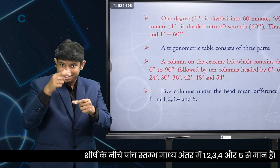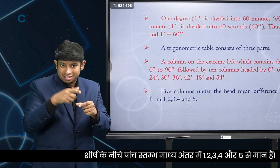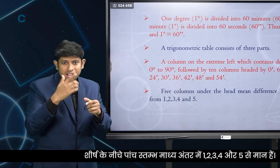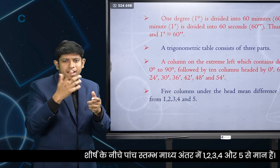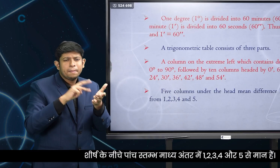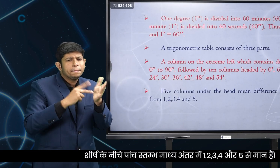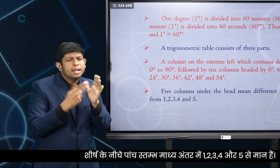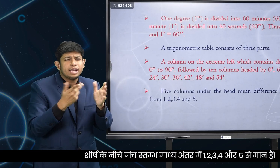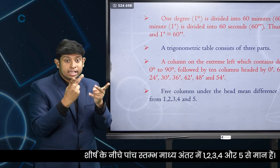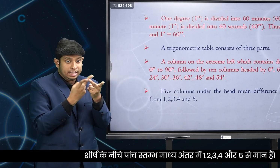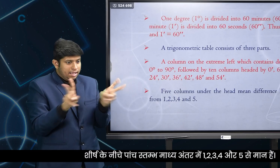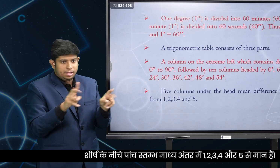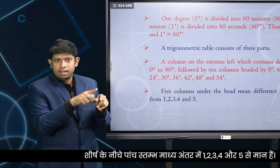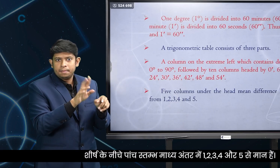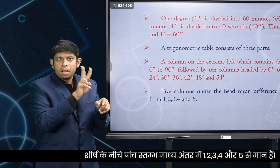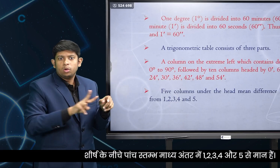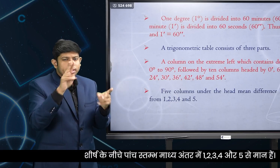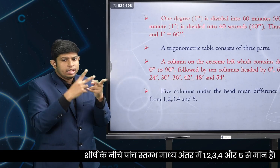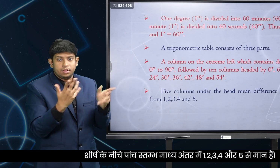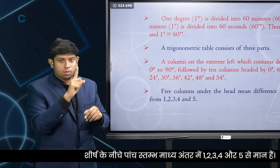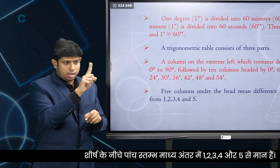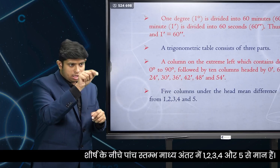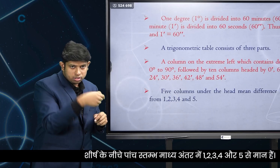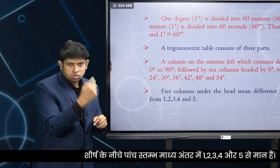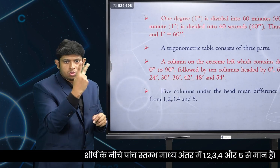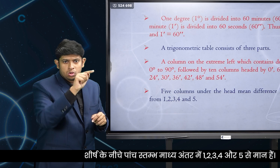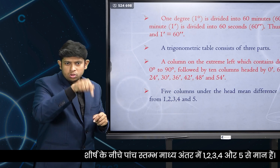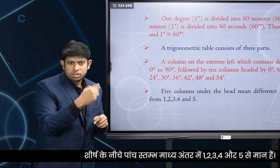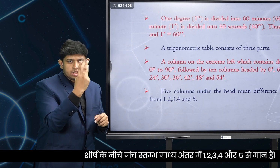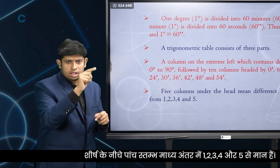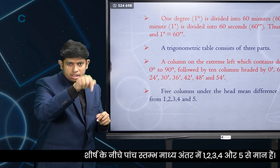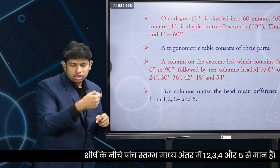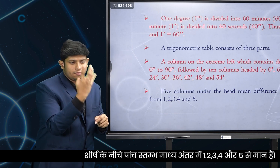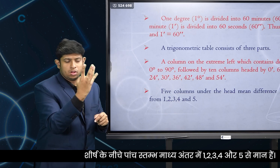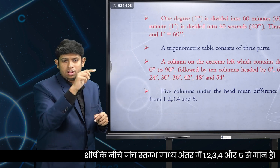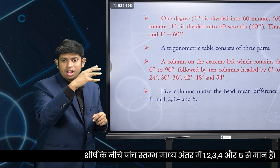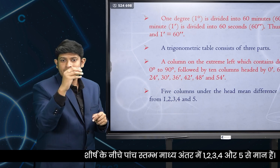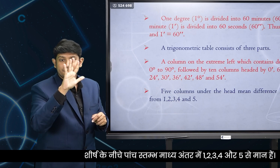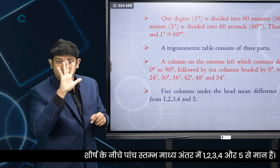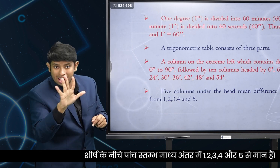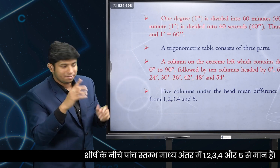नीचे 5 स्तंभ मध्य अंतर में 1, 2, 3, 4 और 5 से मान